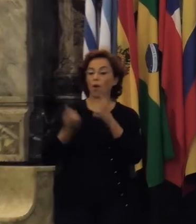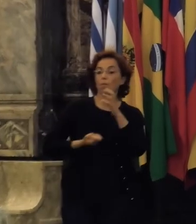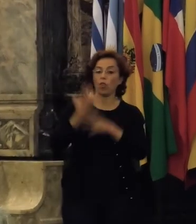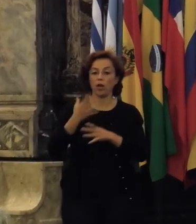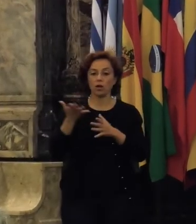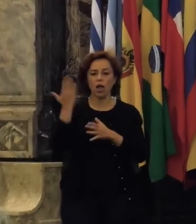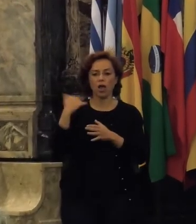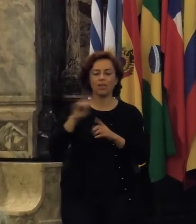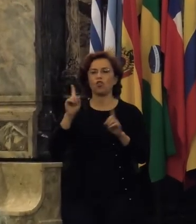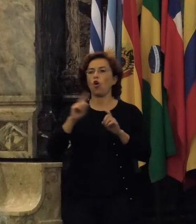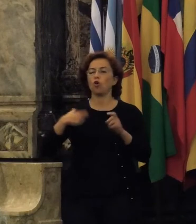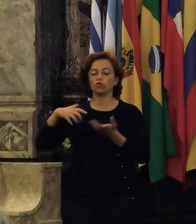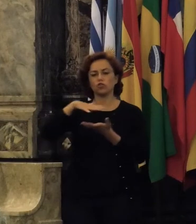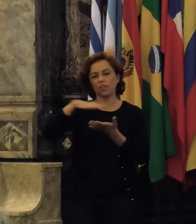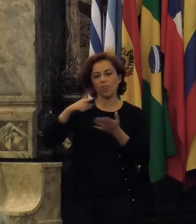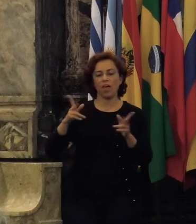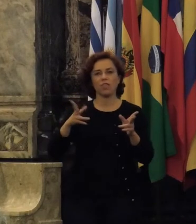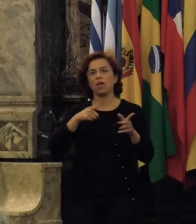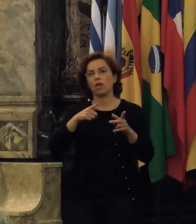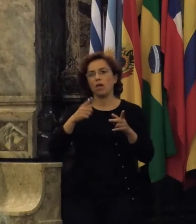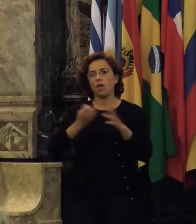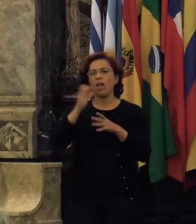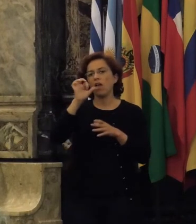moderna, era la sociedad del espectáculo.